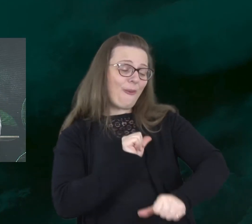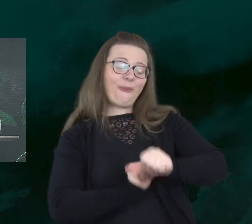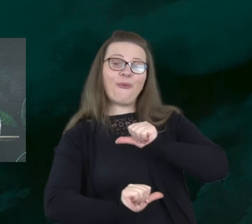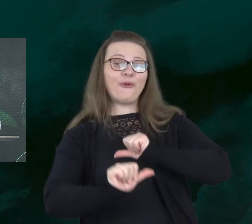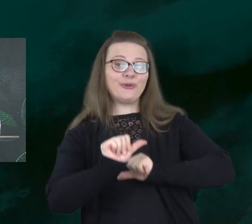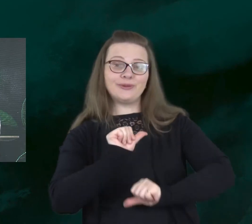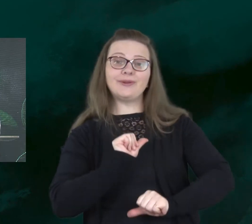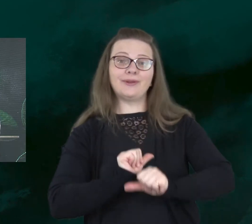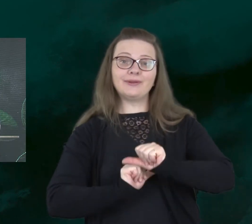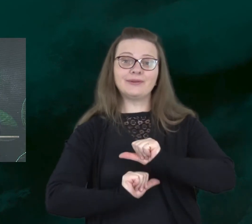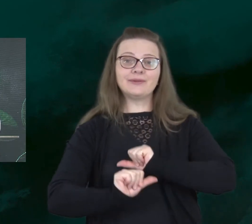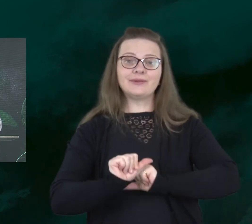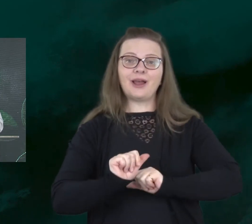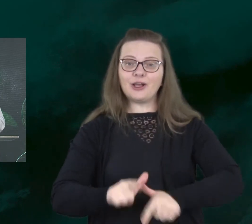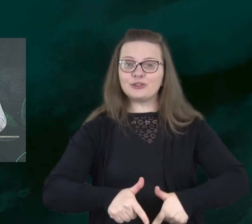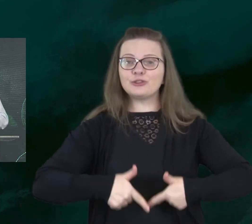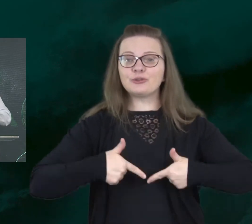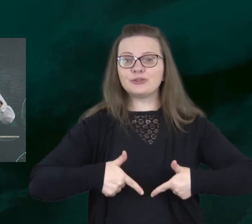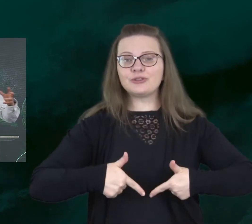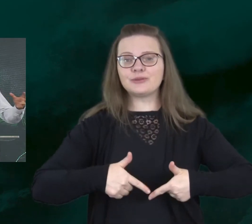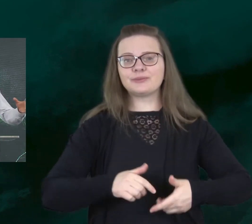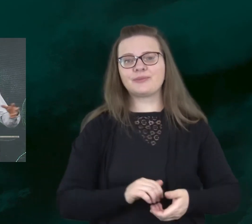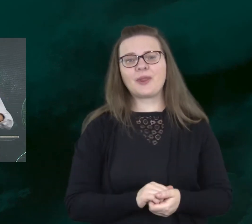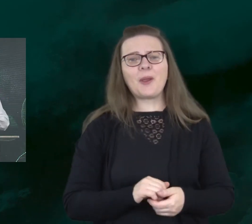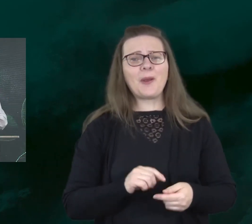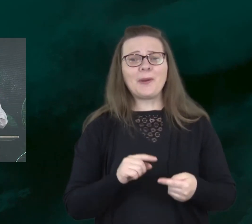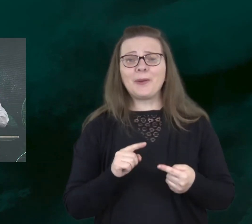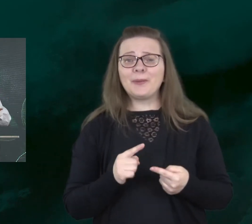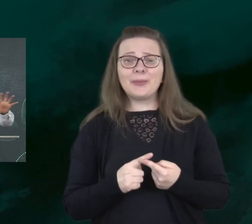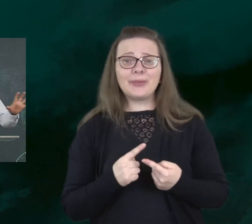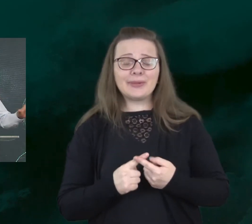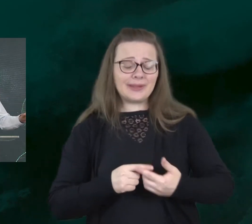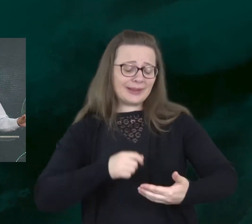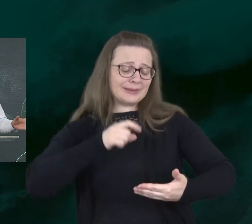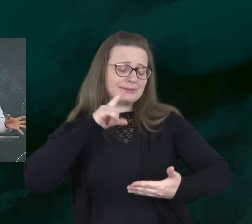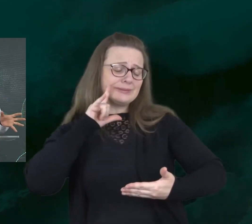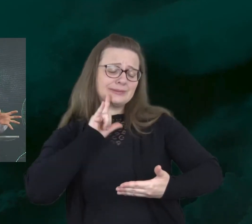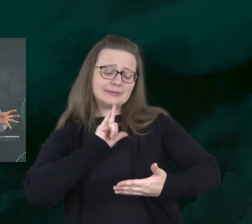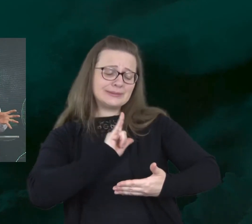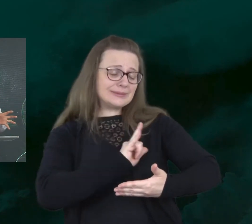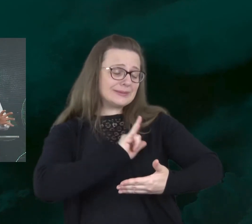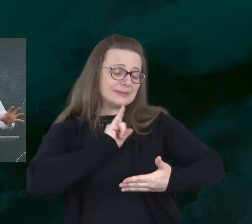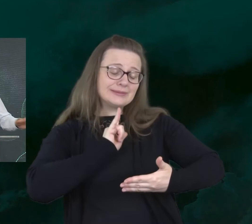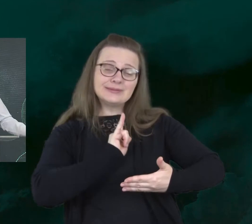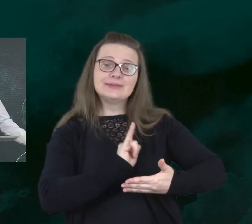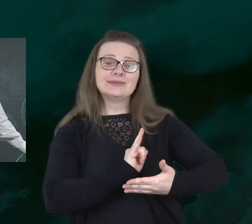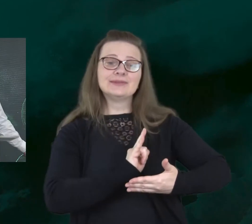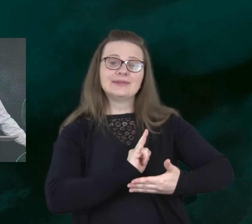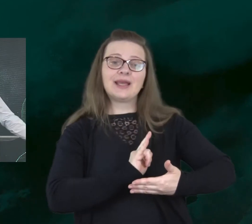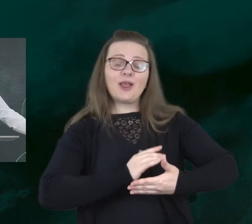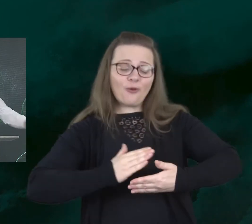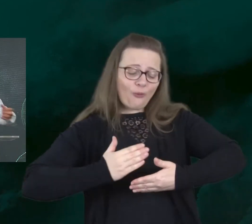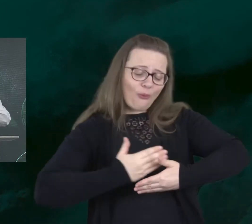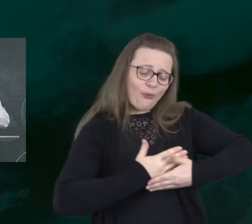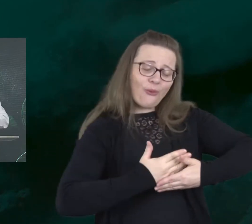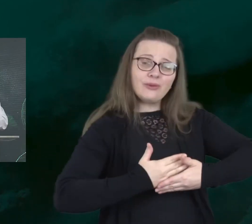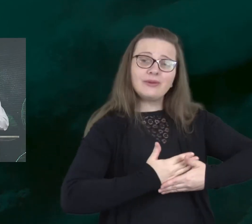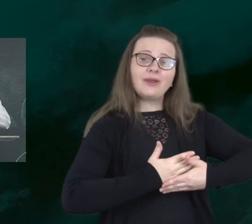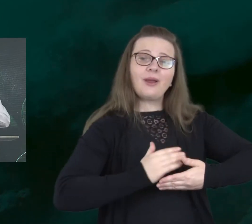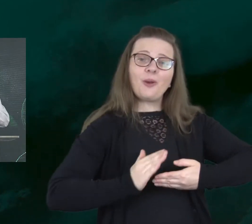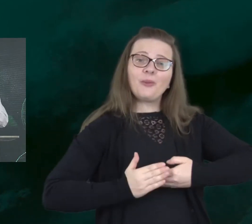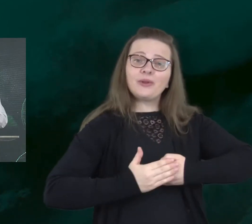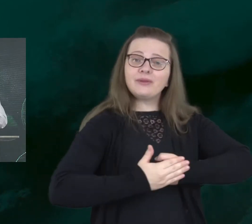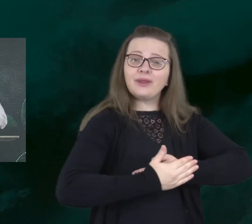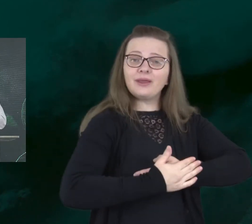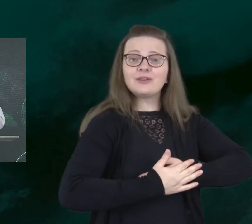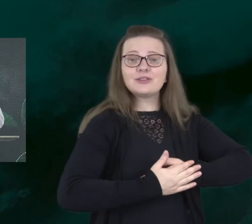e a filha. Se algum assaltante assaltar o carro e ameaçar a vida do bebê, a mãe dá vida pelo bebê.